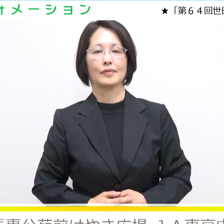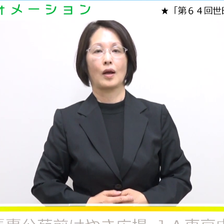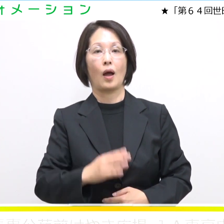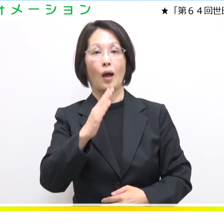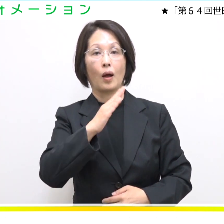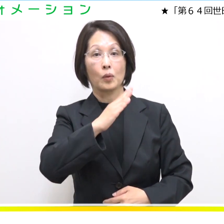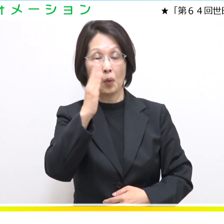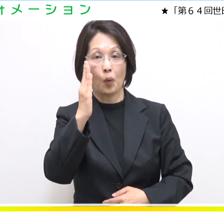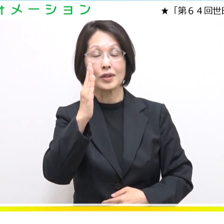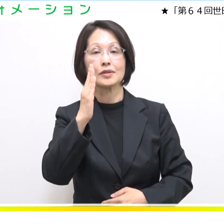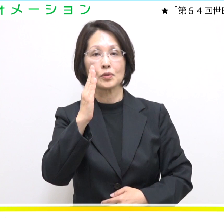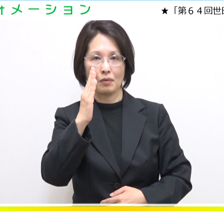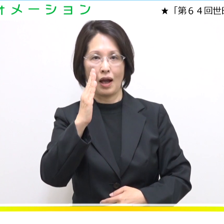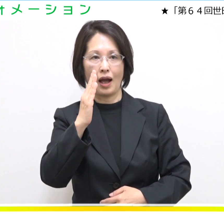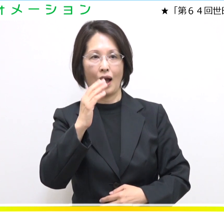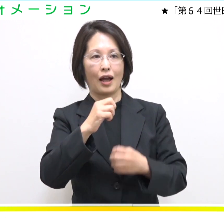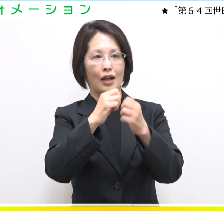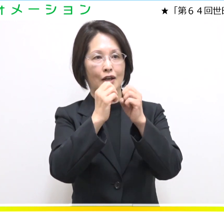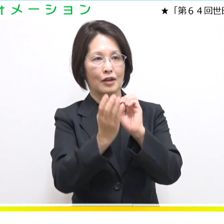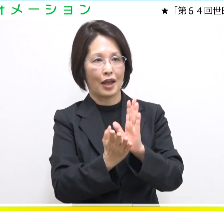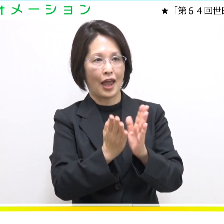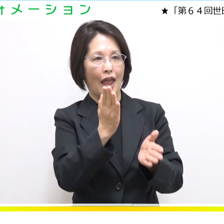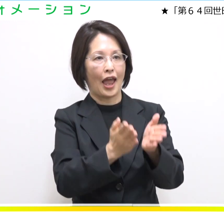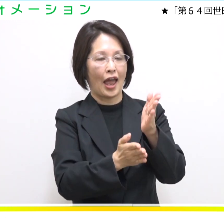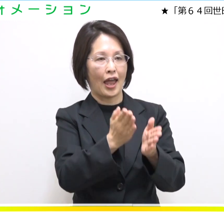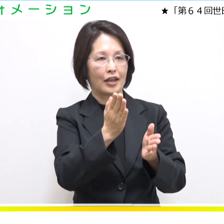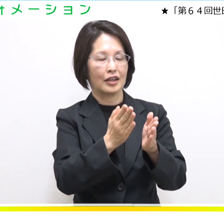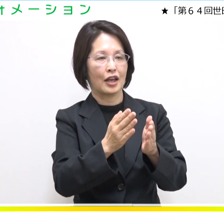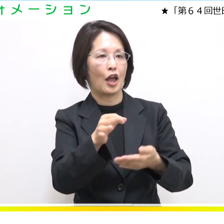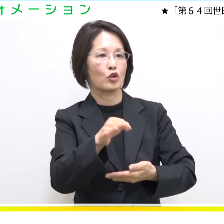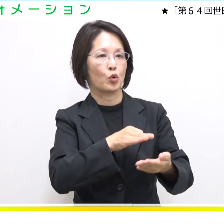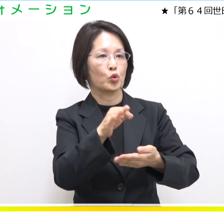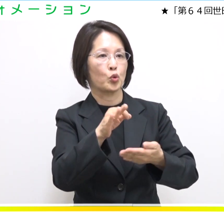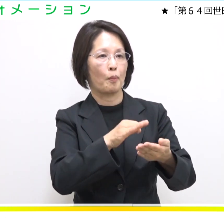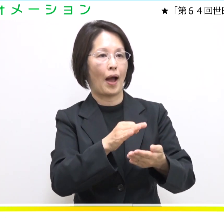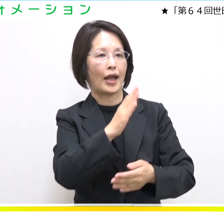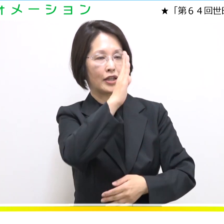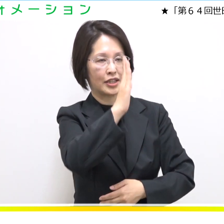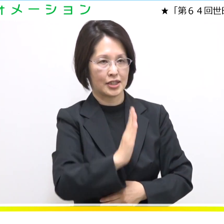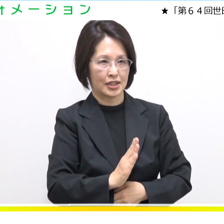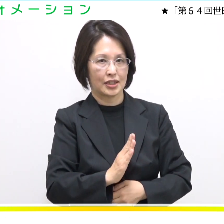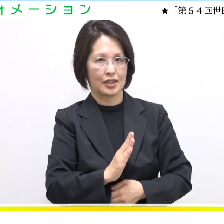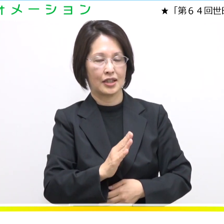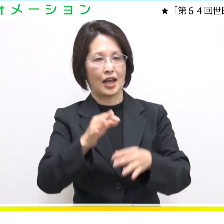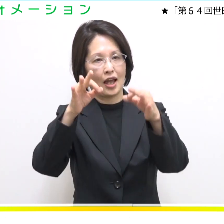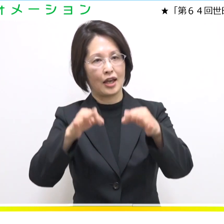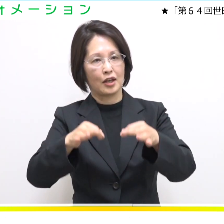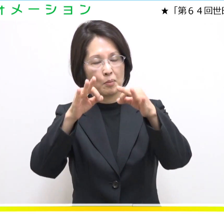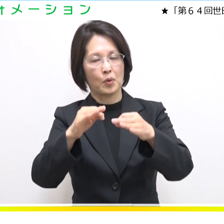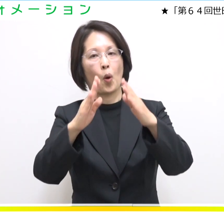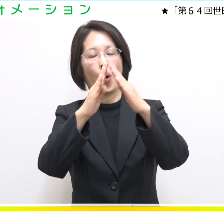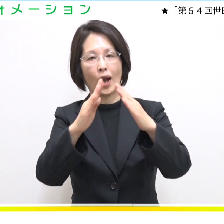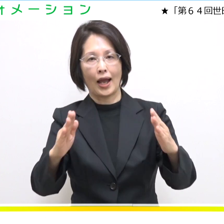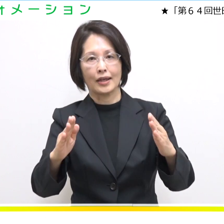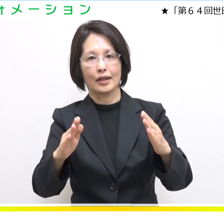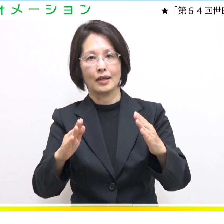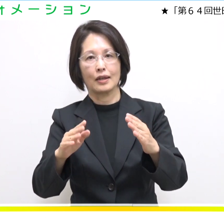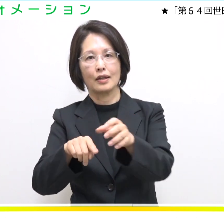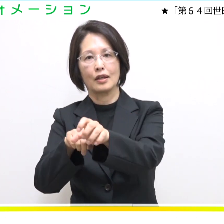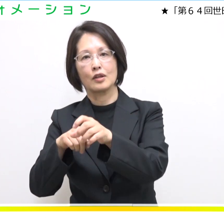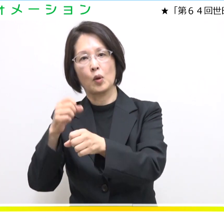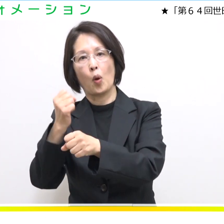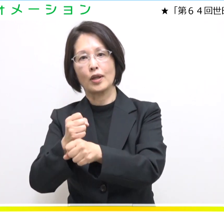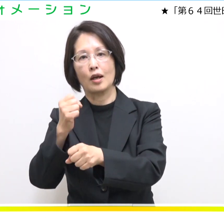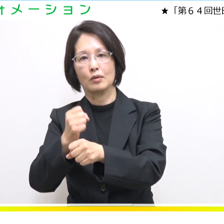です当日は園芸職場市品評会